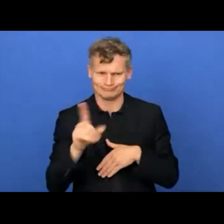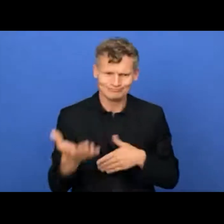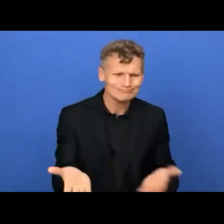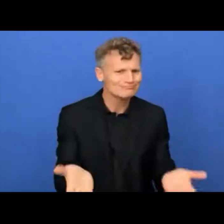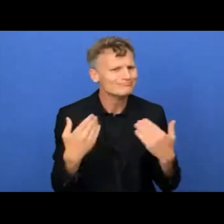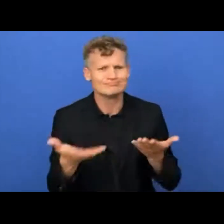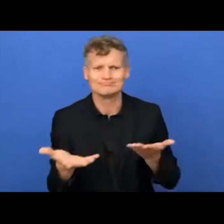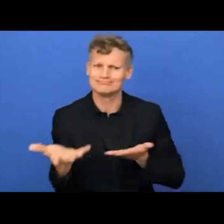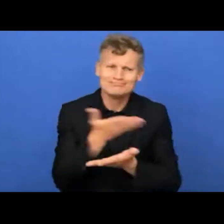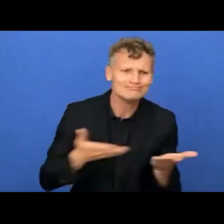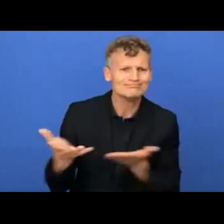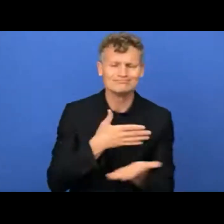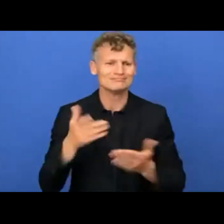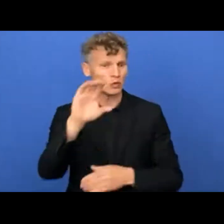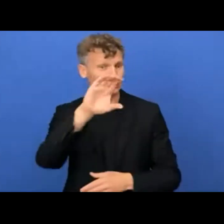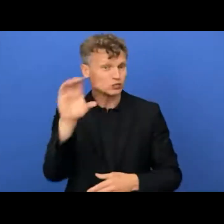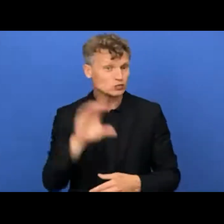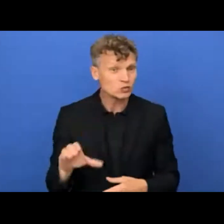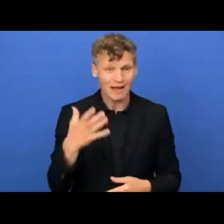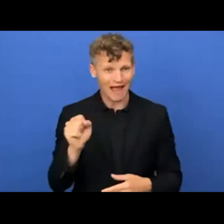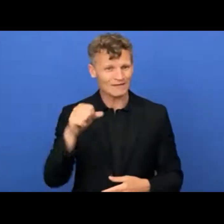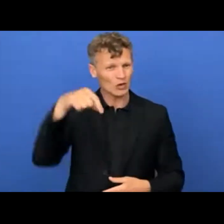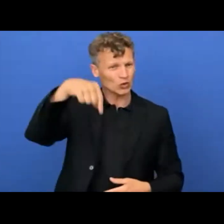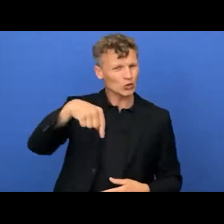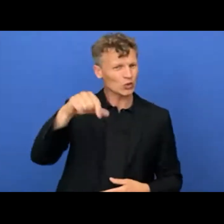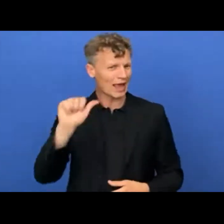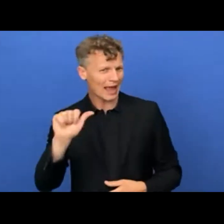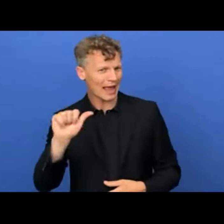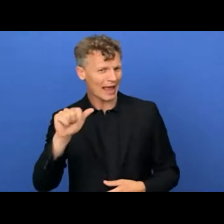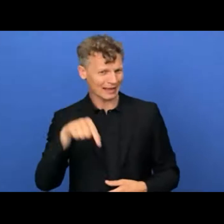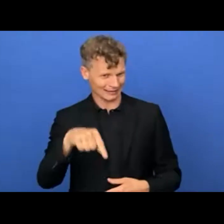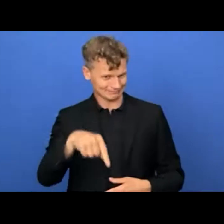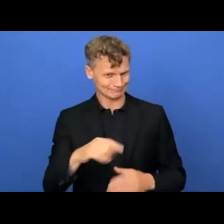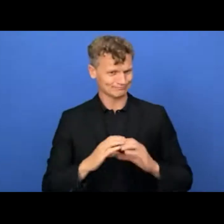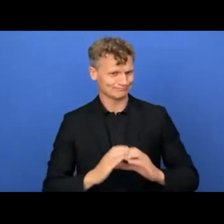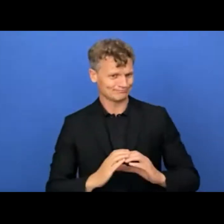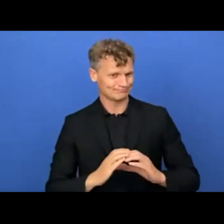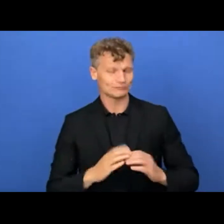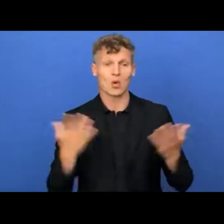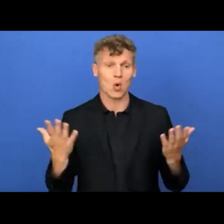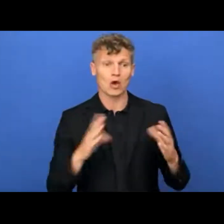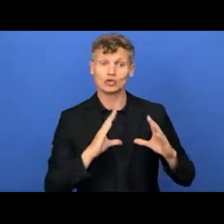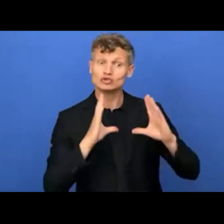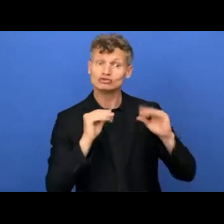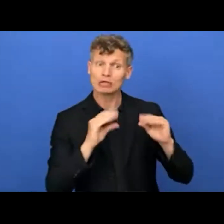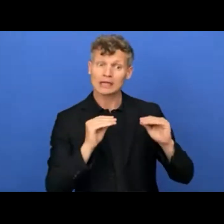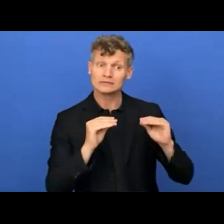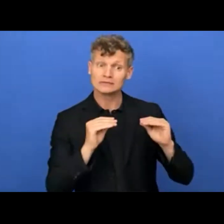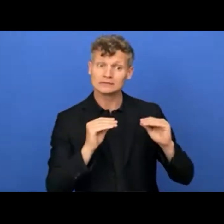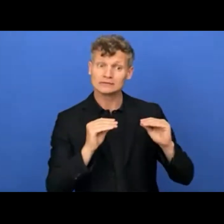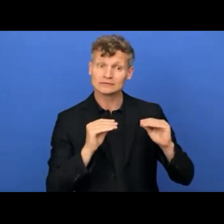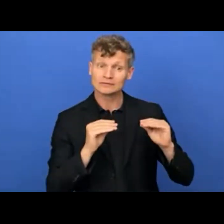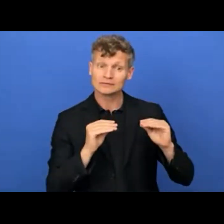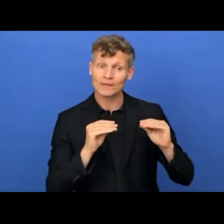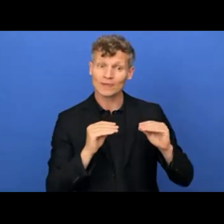aussi vivante que possible. N'hésitez pas à poser des questions dans la partie questions-réponses du Zoom ou dans le chat en